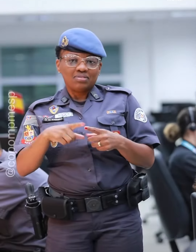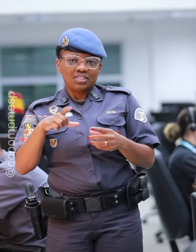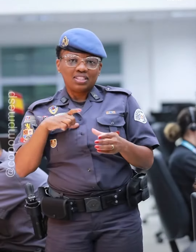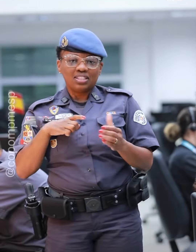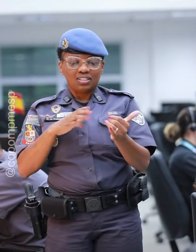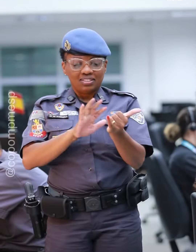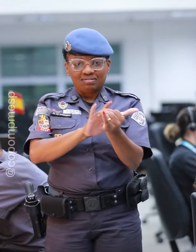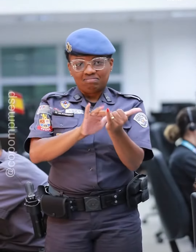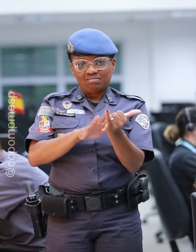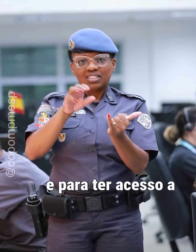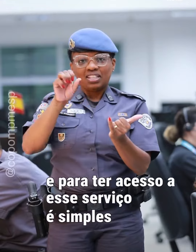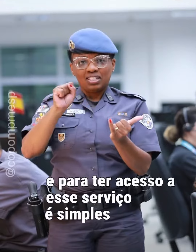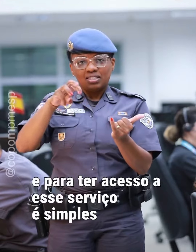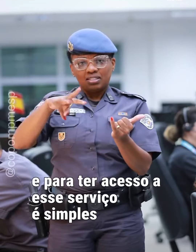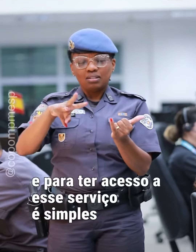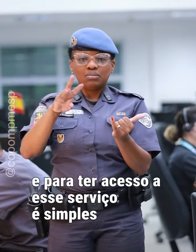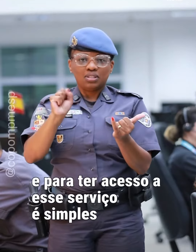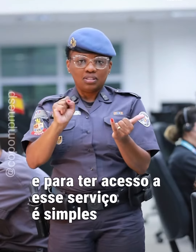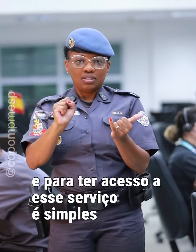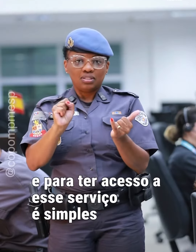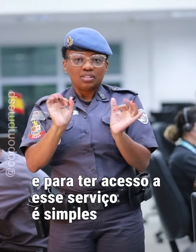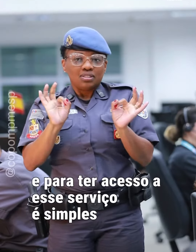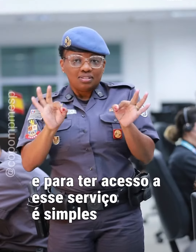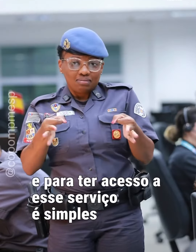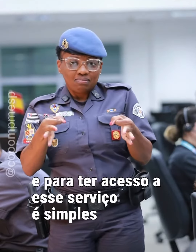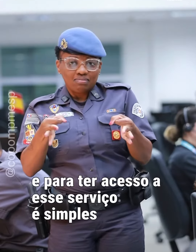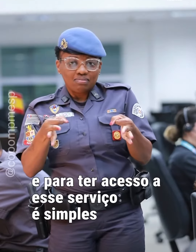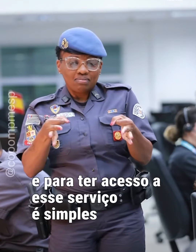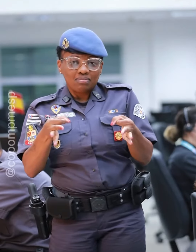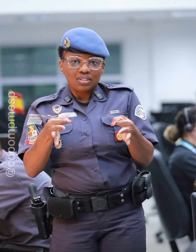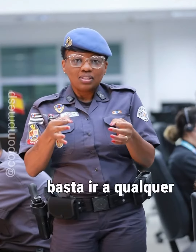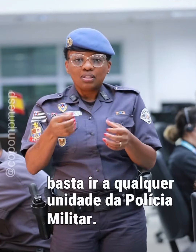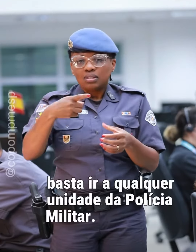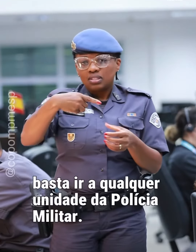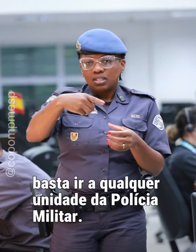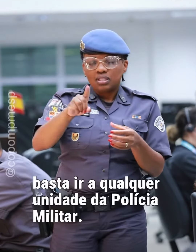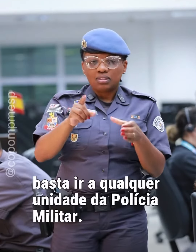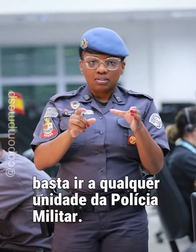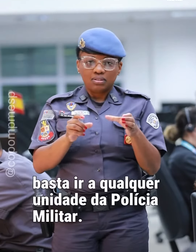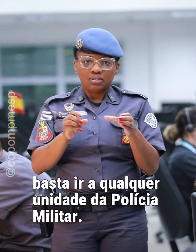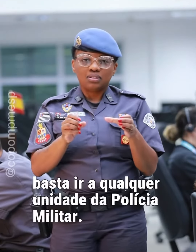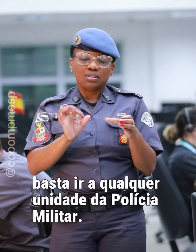E para ter acesso a esse serviço, é simples, basta ir a qualquer unidade da Polícia Militar.